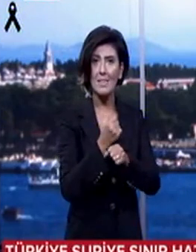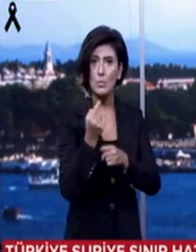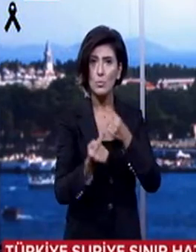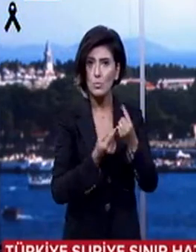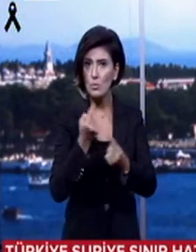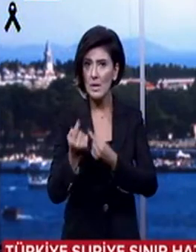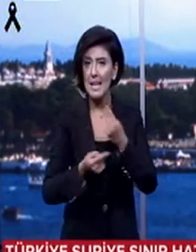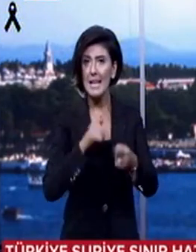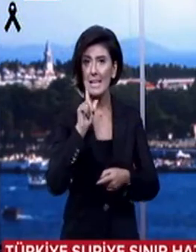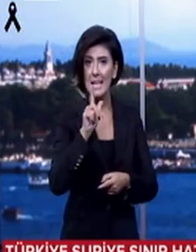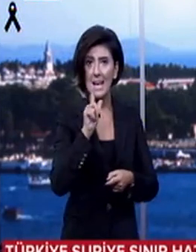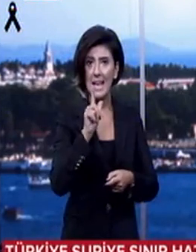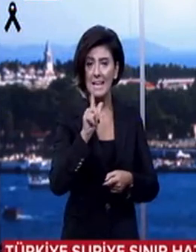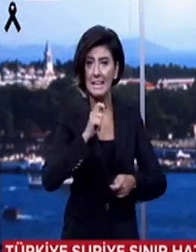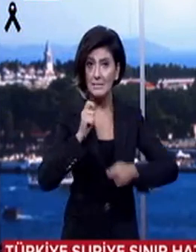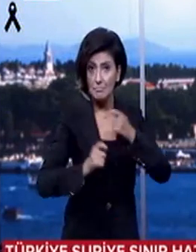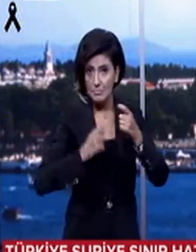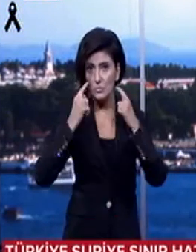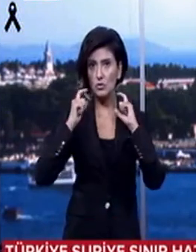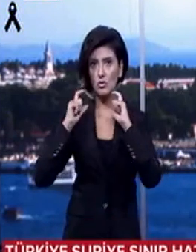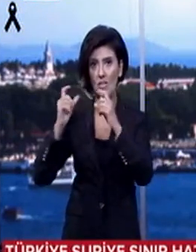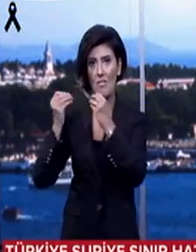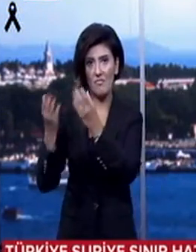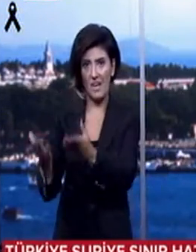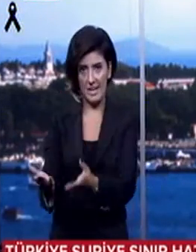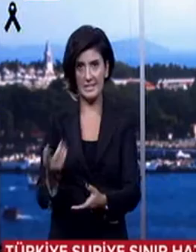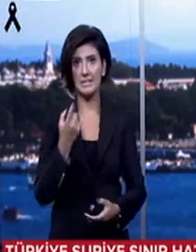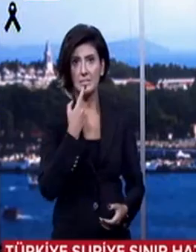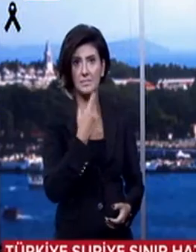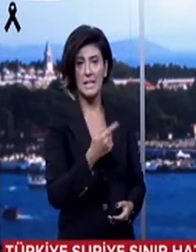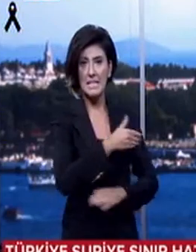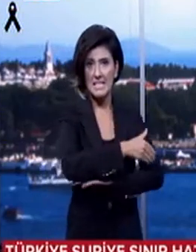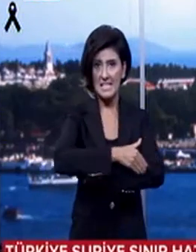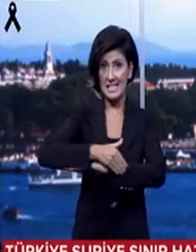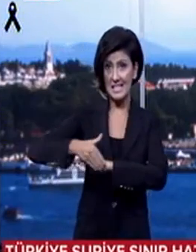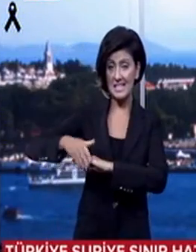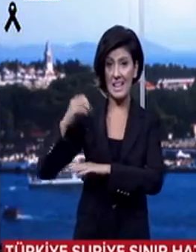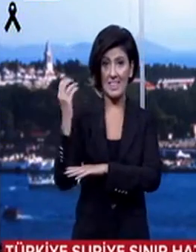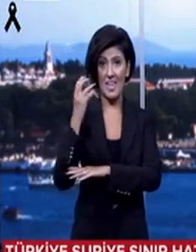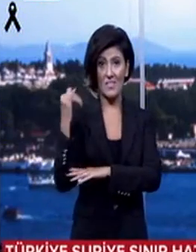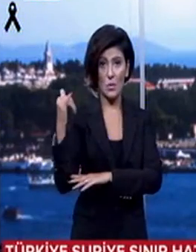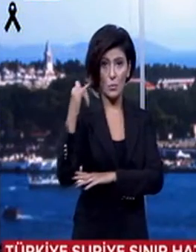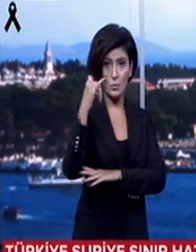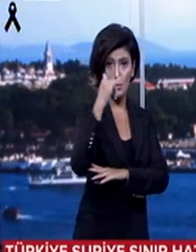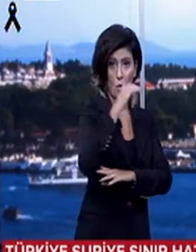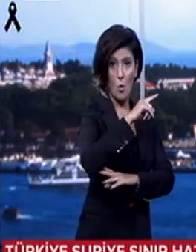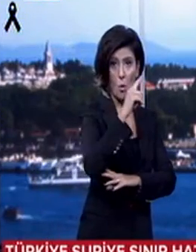unsurlarının gerekli reaksiyonu gösterdiği duyuruldu. Sınır hattındaki devriye uçuşlarının